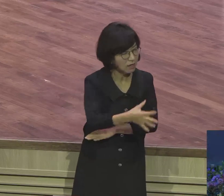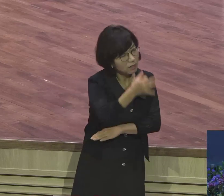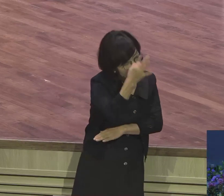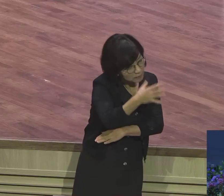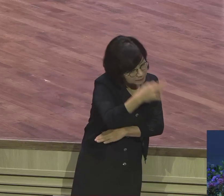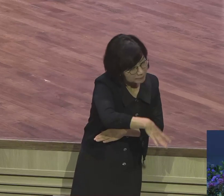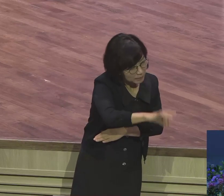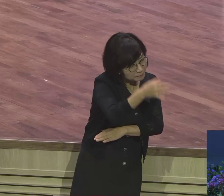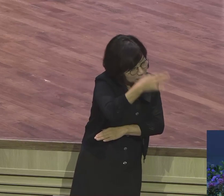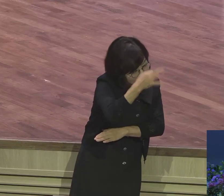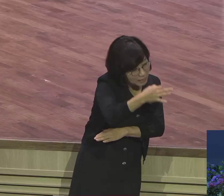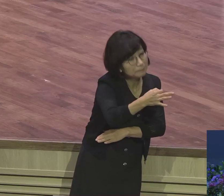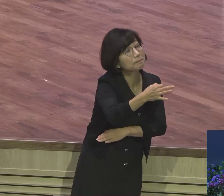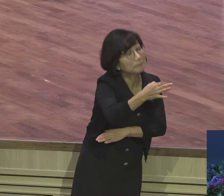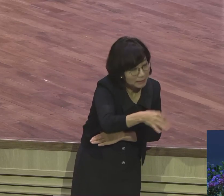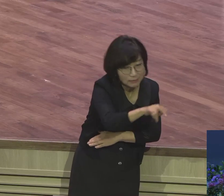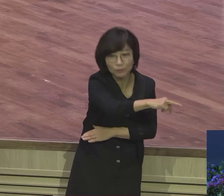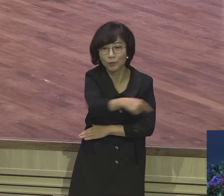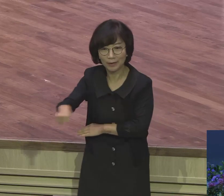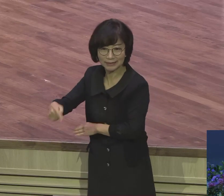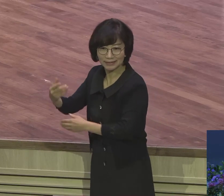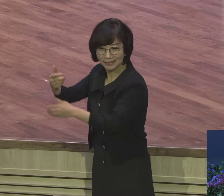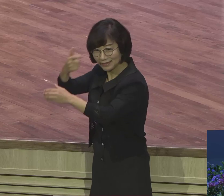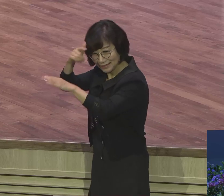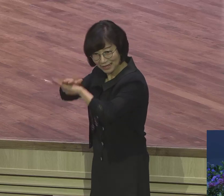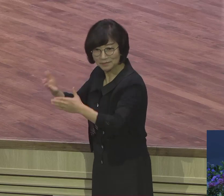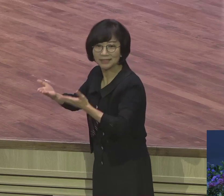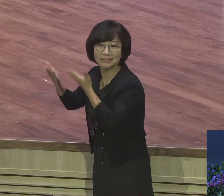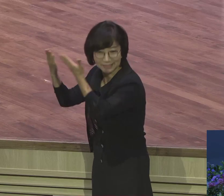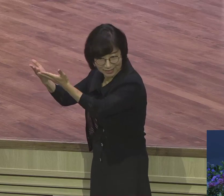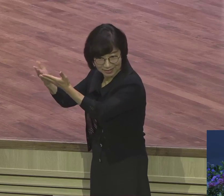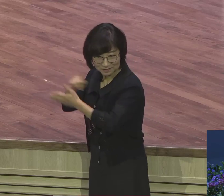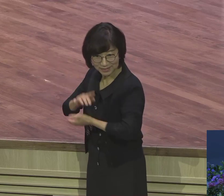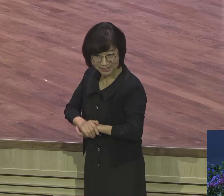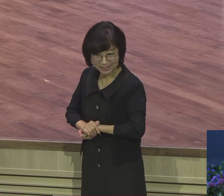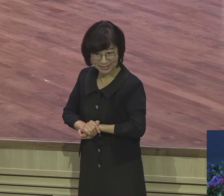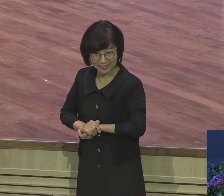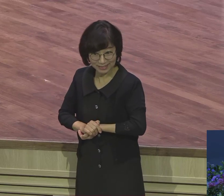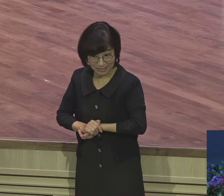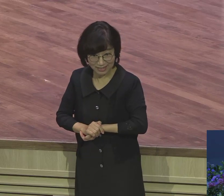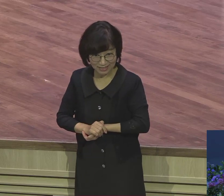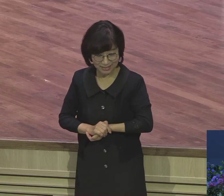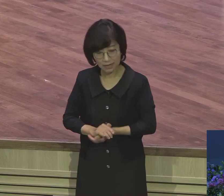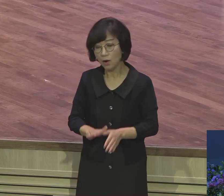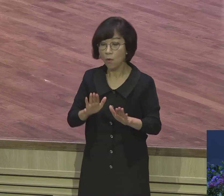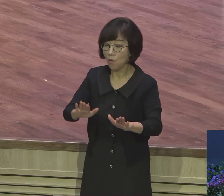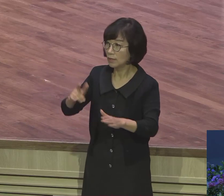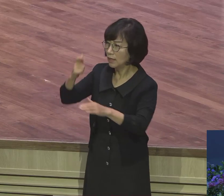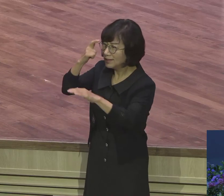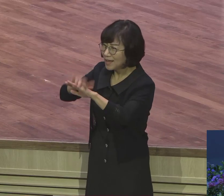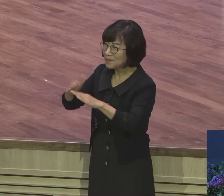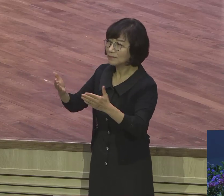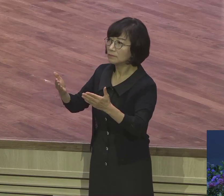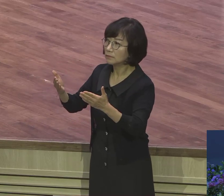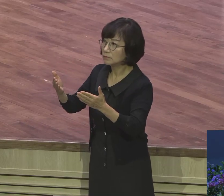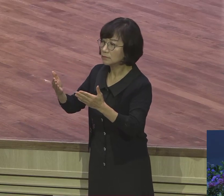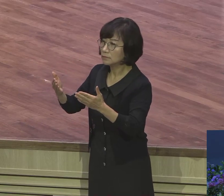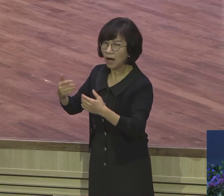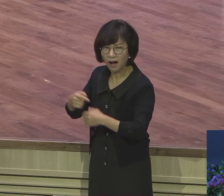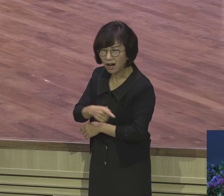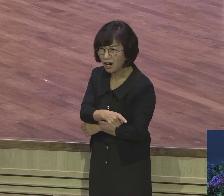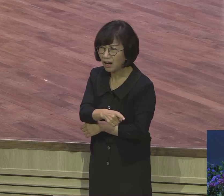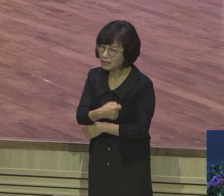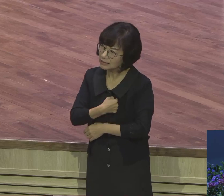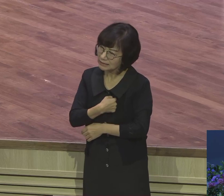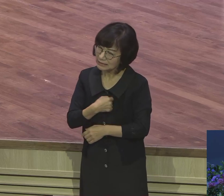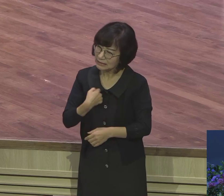하나님께 예배를 드리려고 하는데 뭔가 내 형제에 원망을 들을 일 같은 게 생각났어. 저 친구